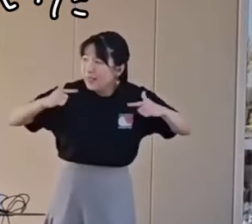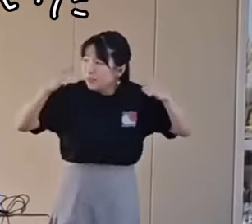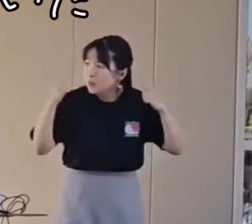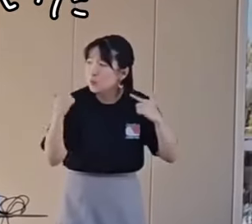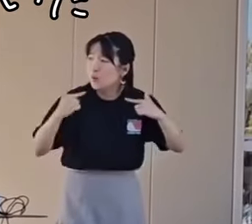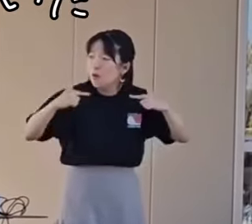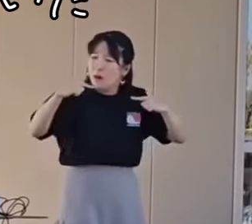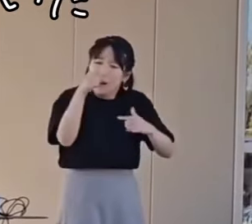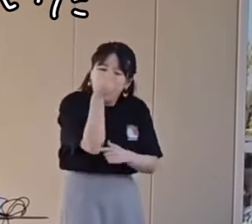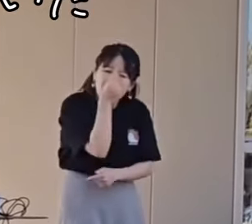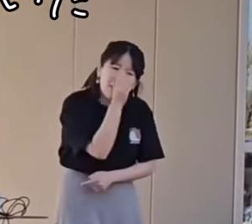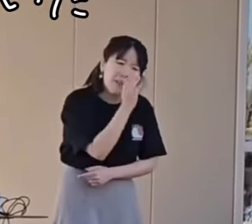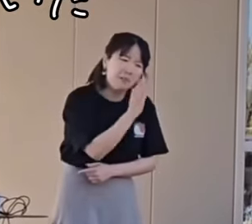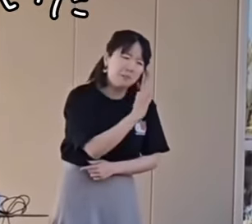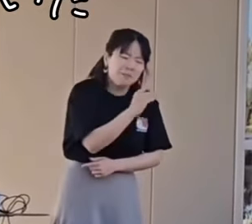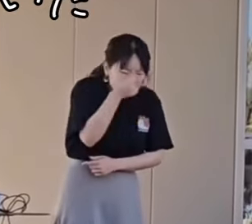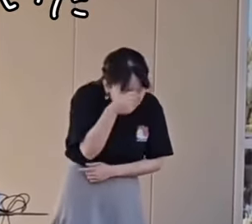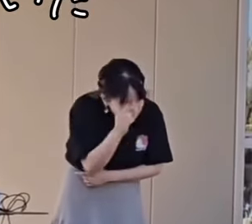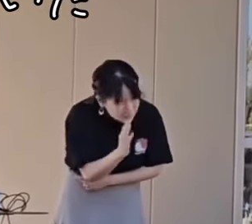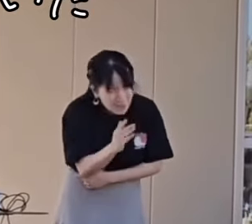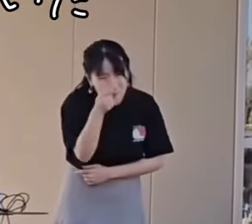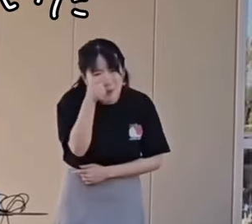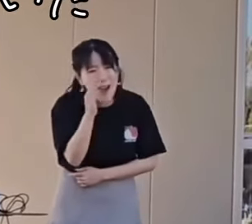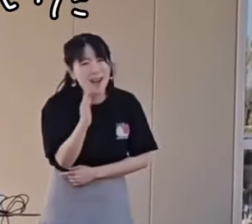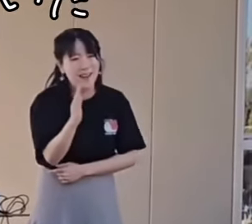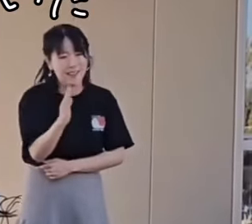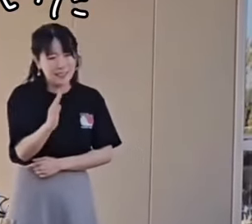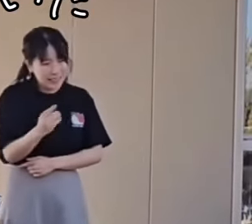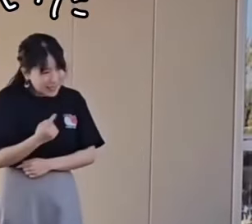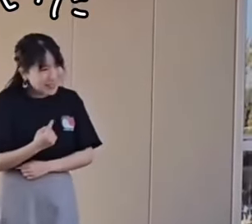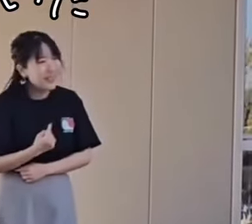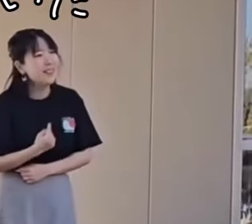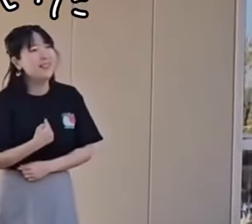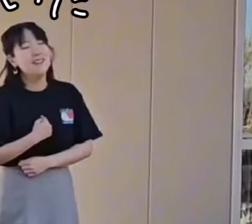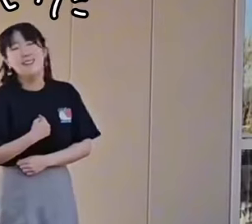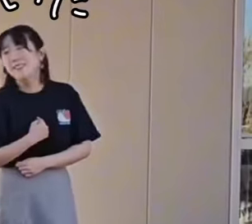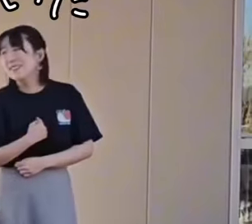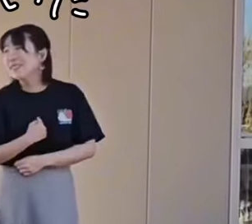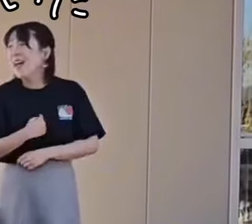いつも謝ってばかりいた。